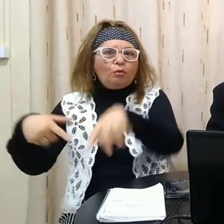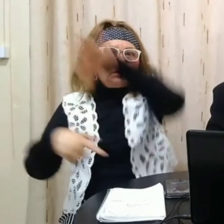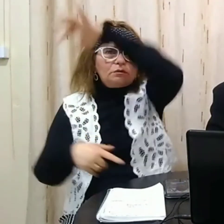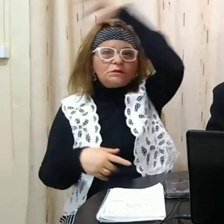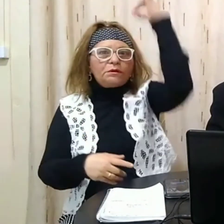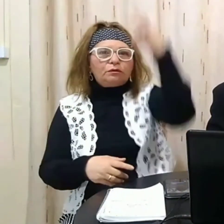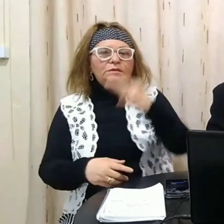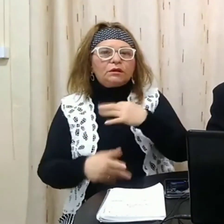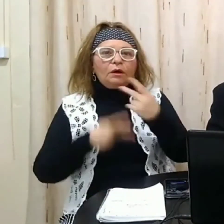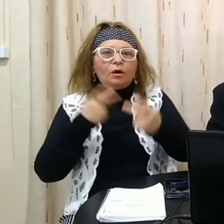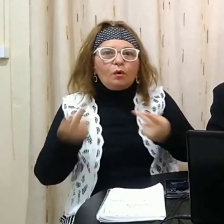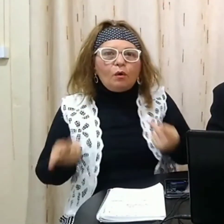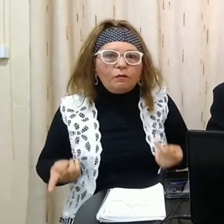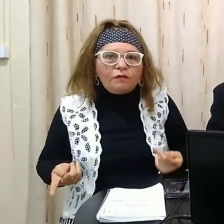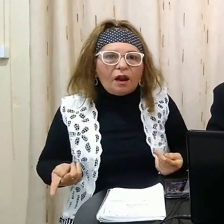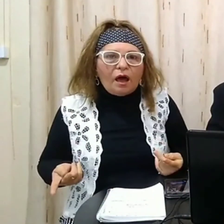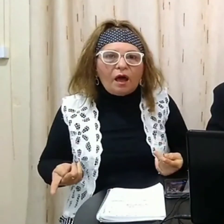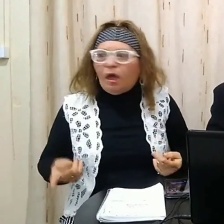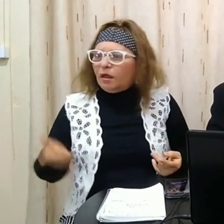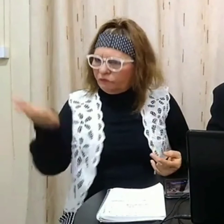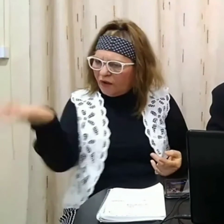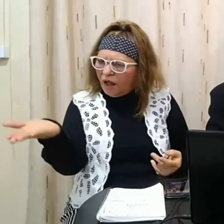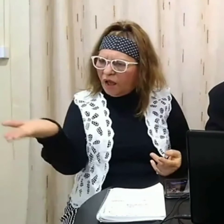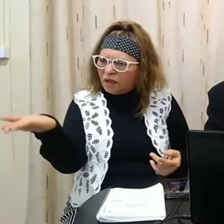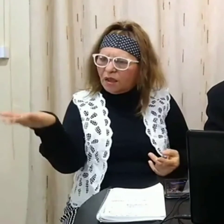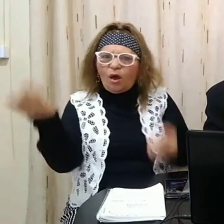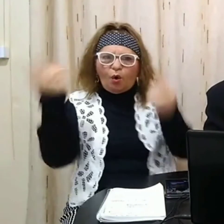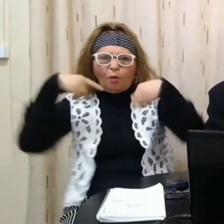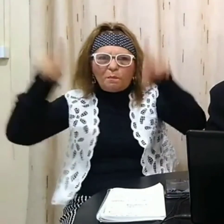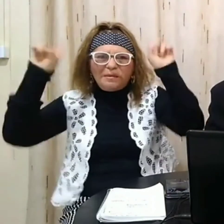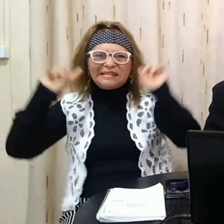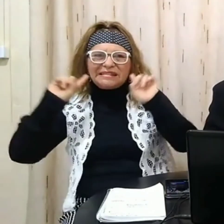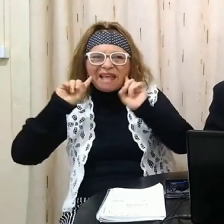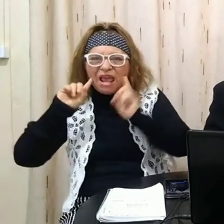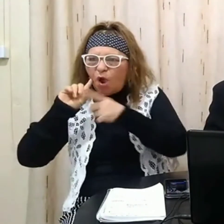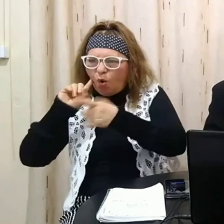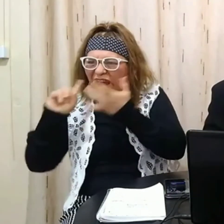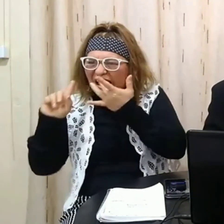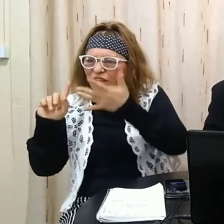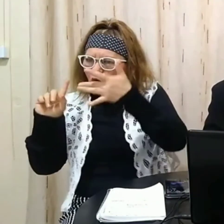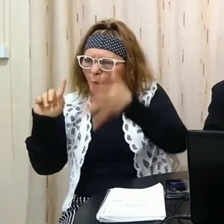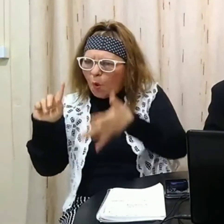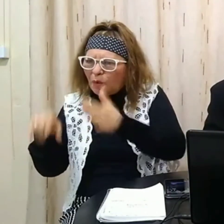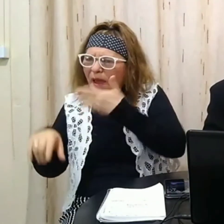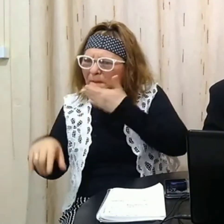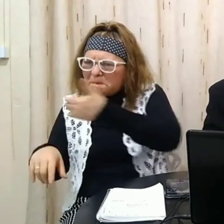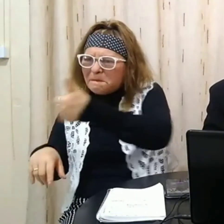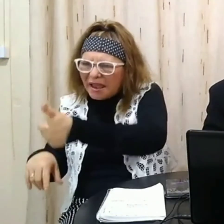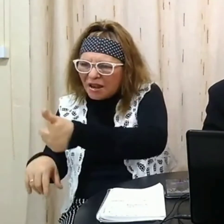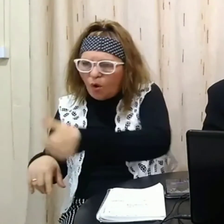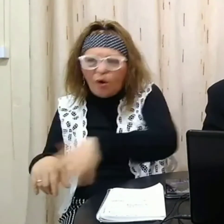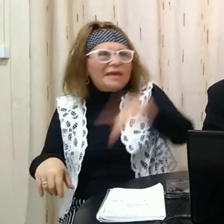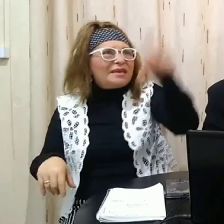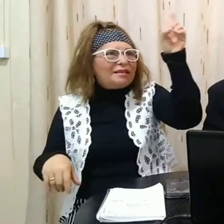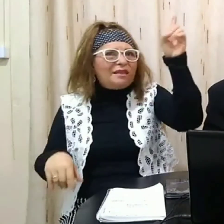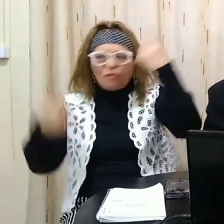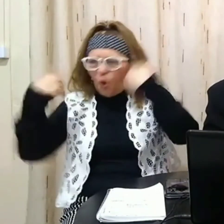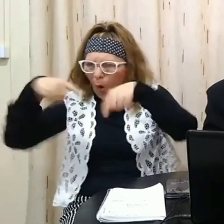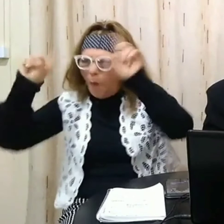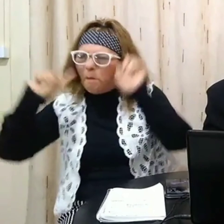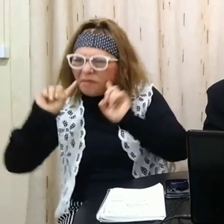que um bezerro de ouro fez o que Deus fez por ele. Como é que um bezerro de ouro ia abrir o Mar Vermelho e